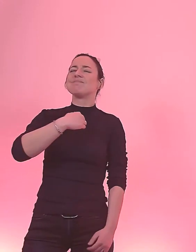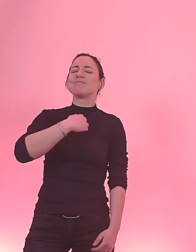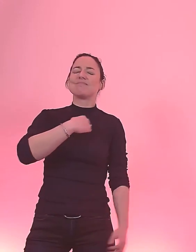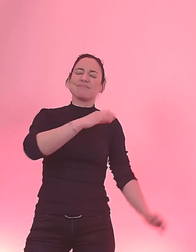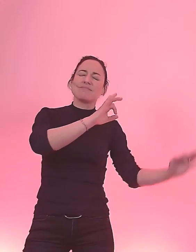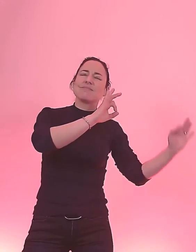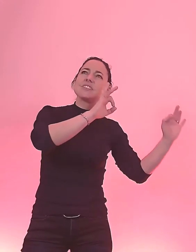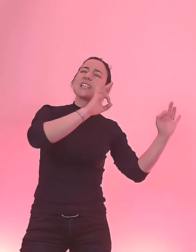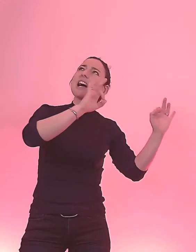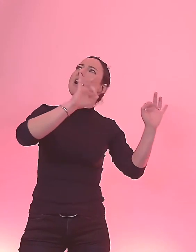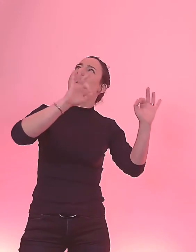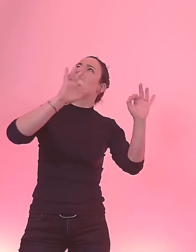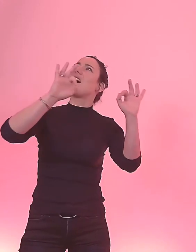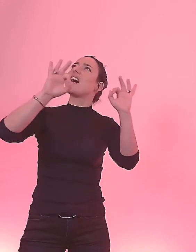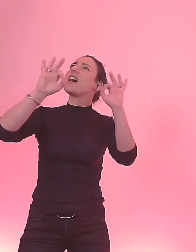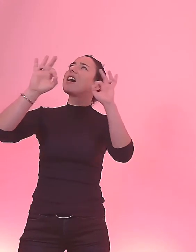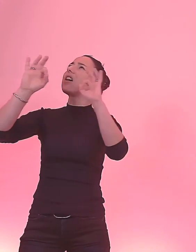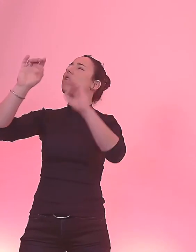ik